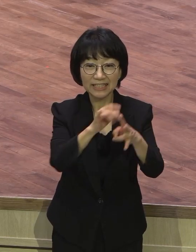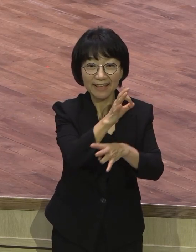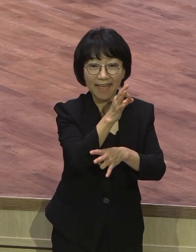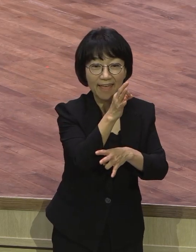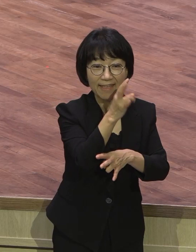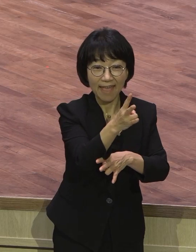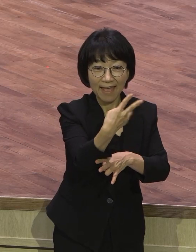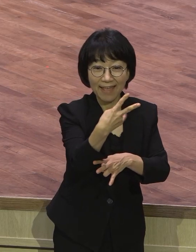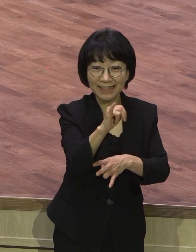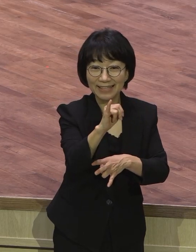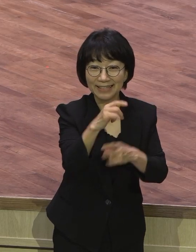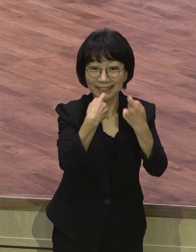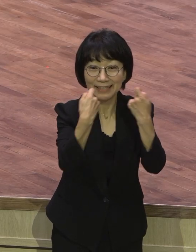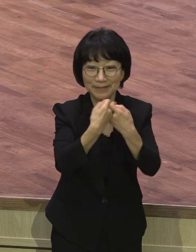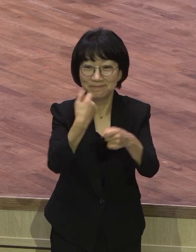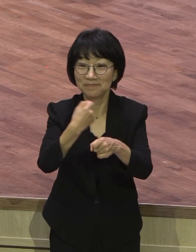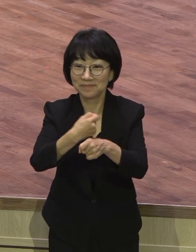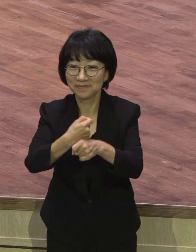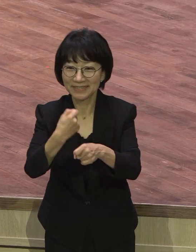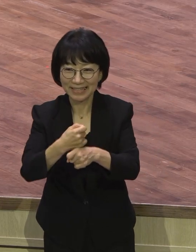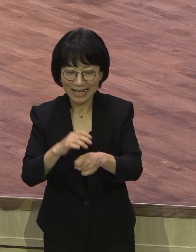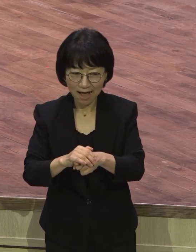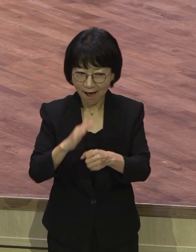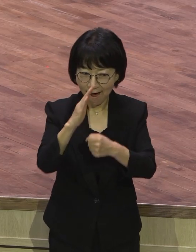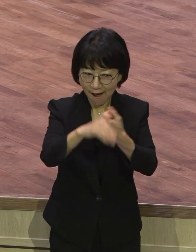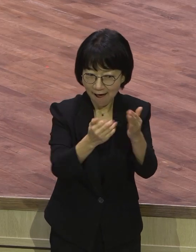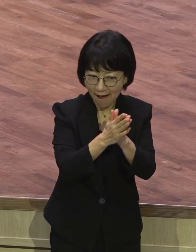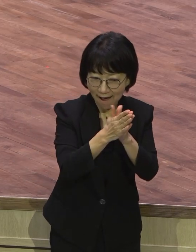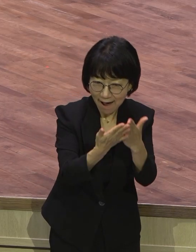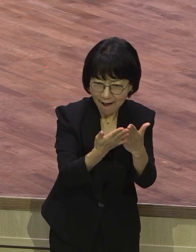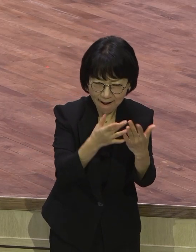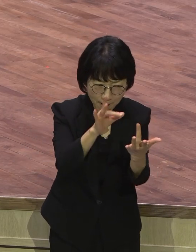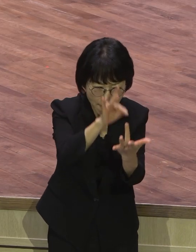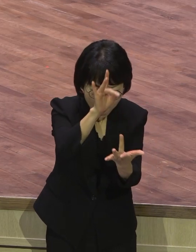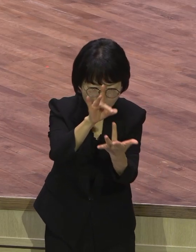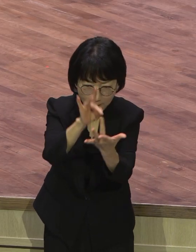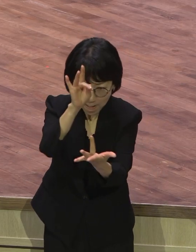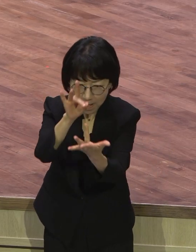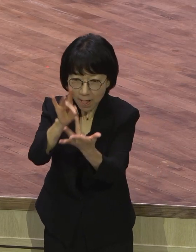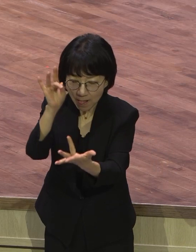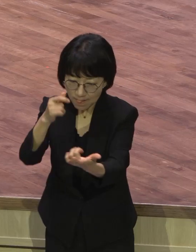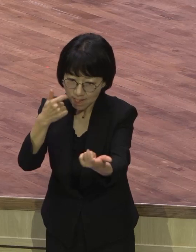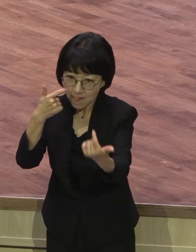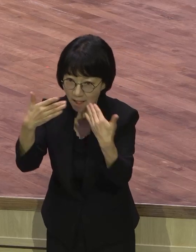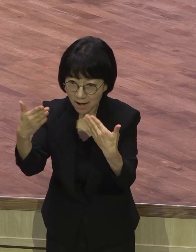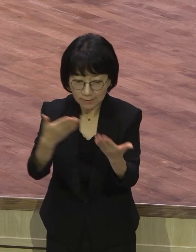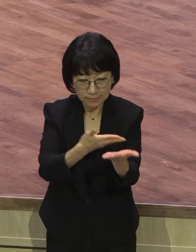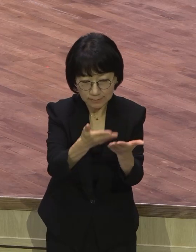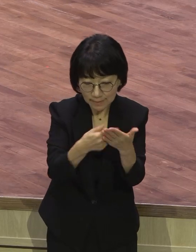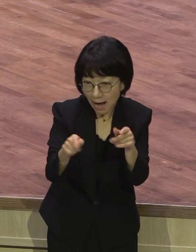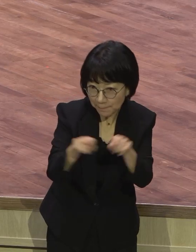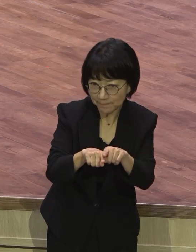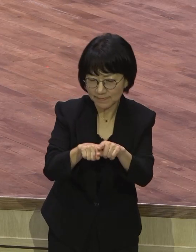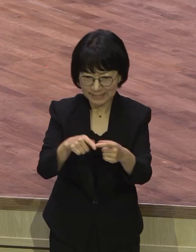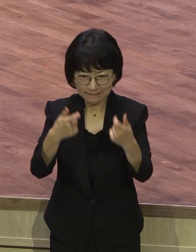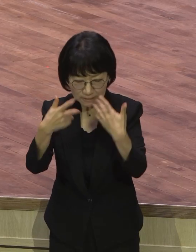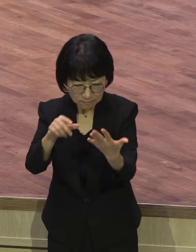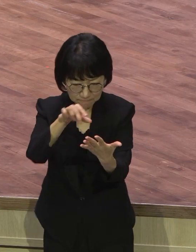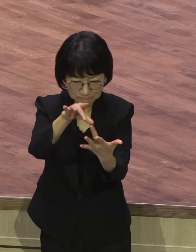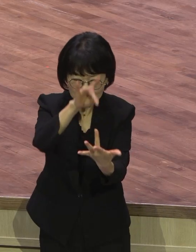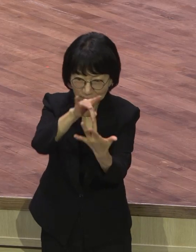거의 다 아는 구절들인데 이걸 몇 장 몇 절 잘 모르는 게 많아 나도 그래서 이걸 몇 장 주소를 정확하게